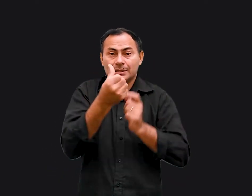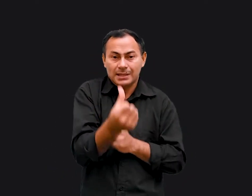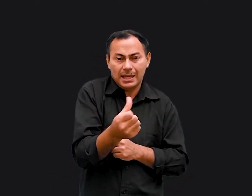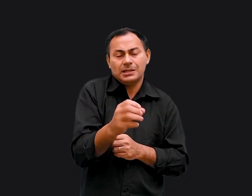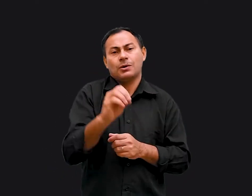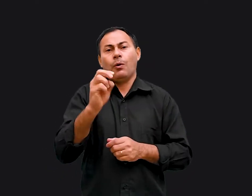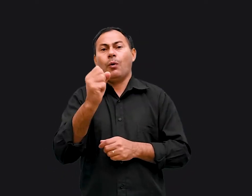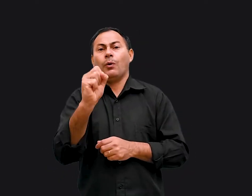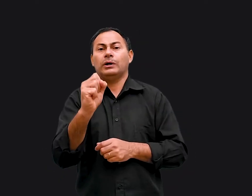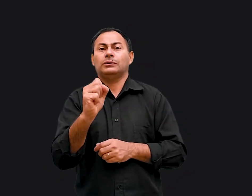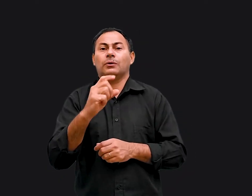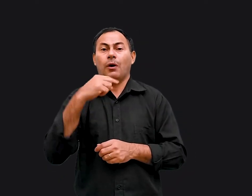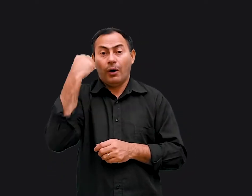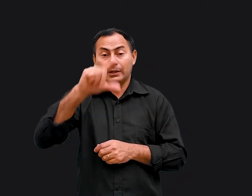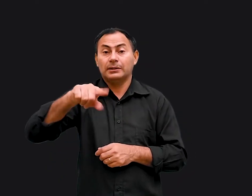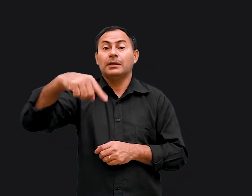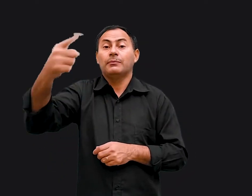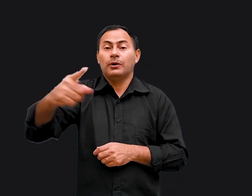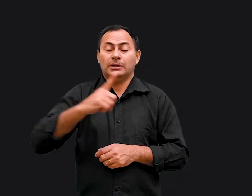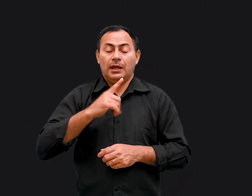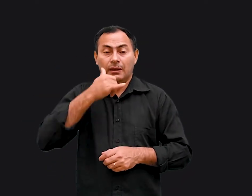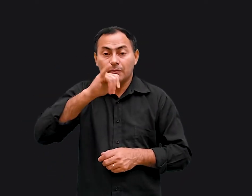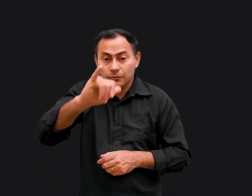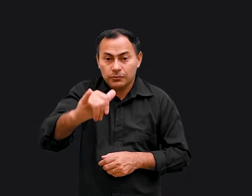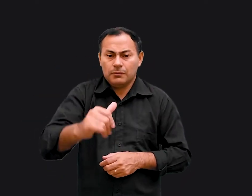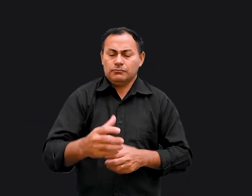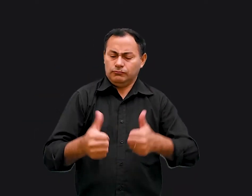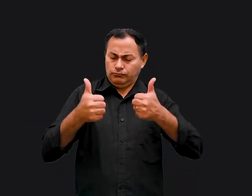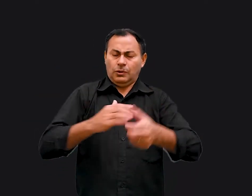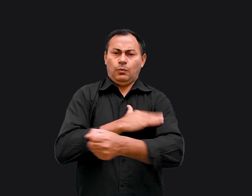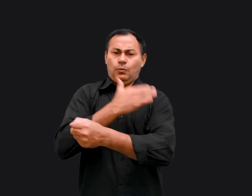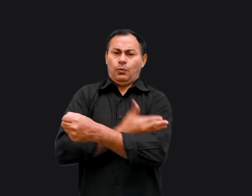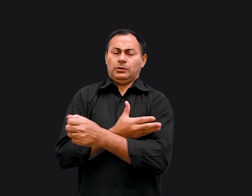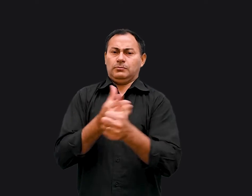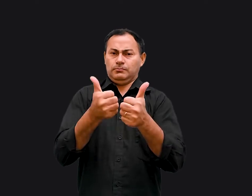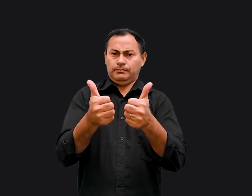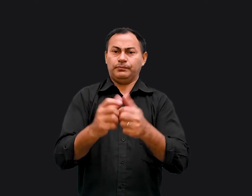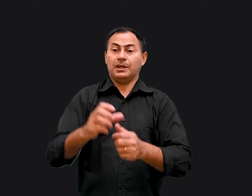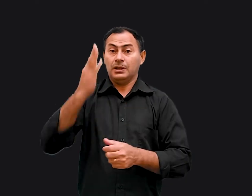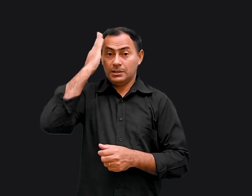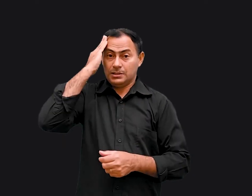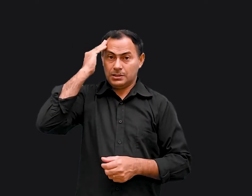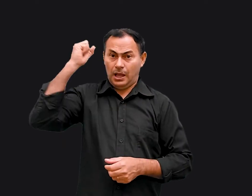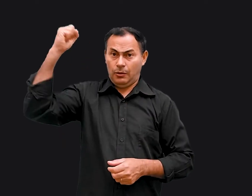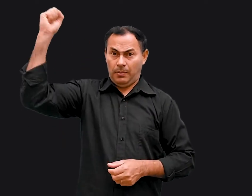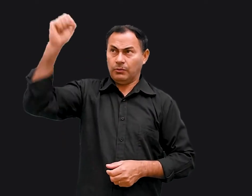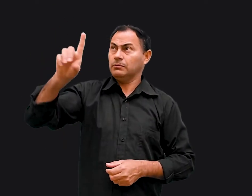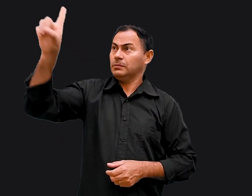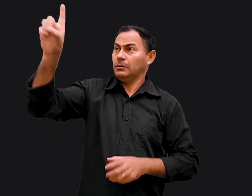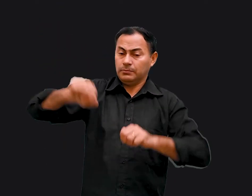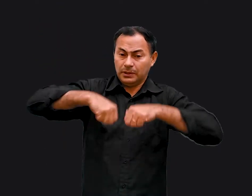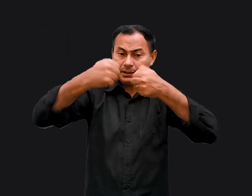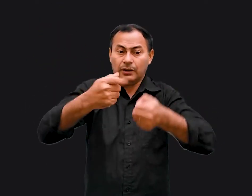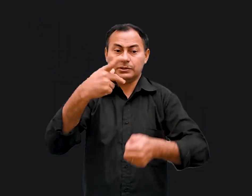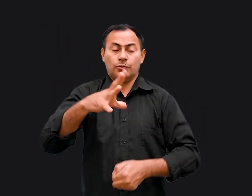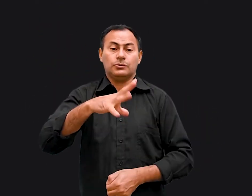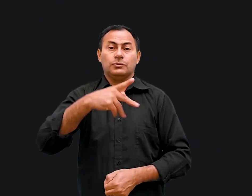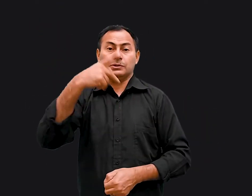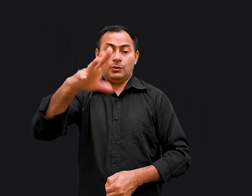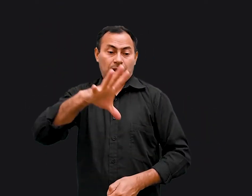8 horas depois e ter energia suficiente. Salomão diz que Deus dá aos seus amados a capacidade de